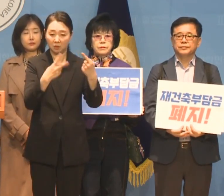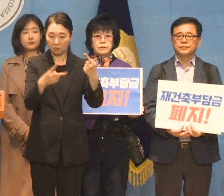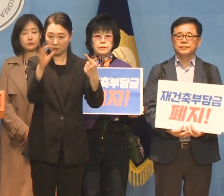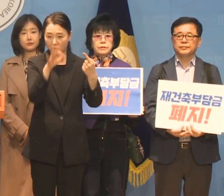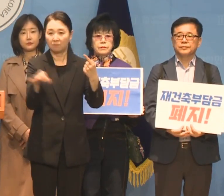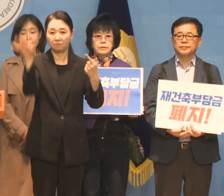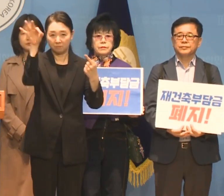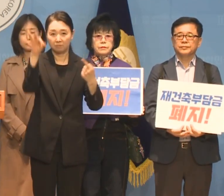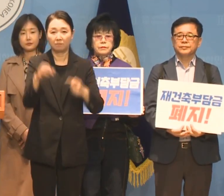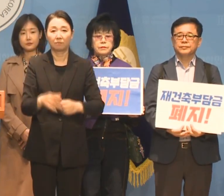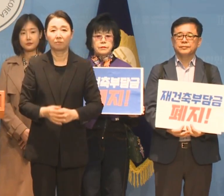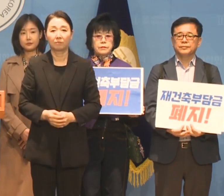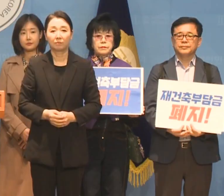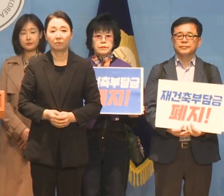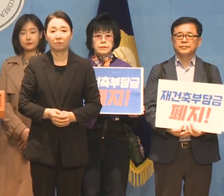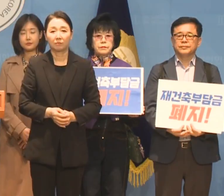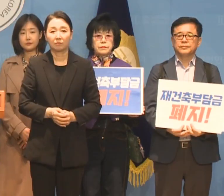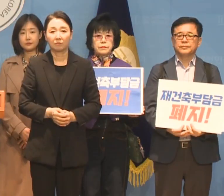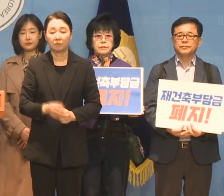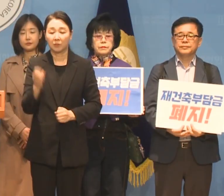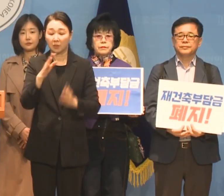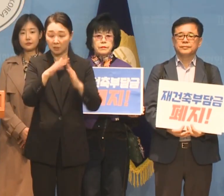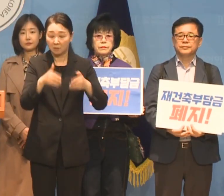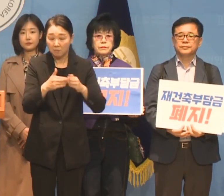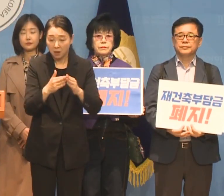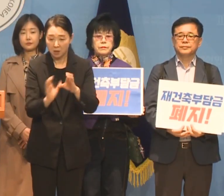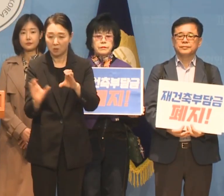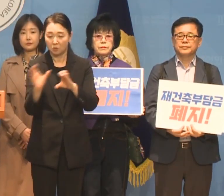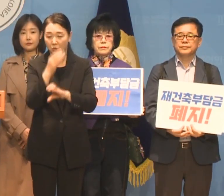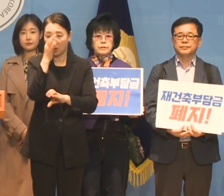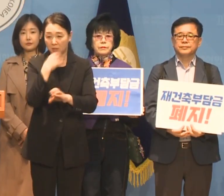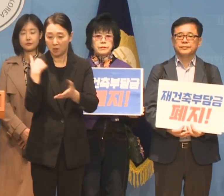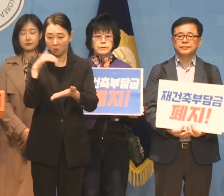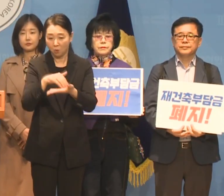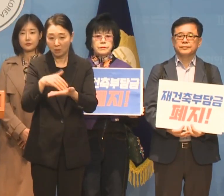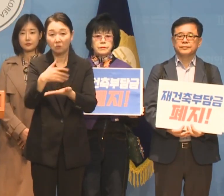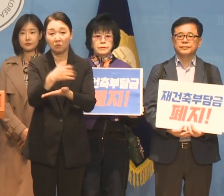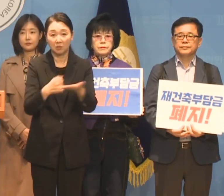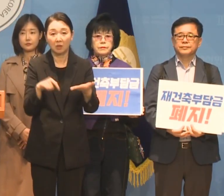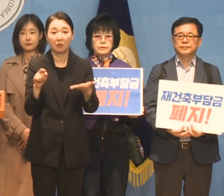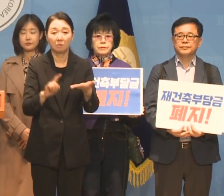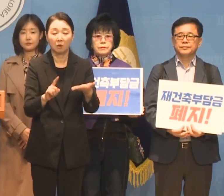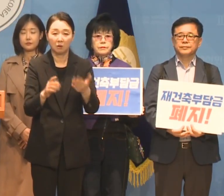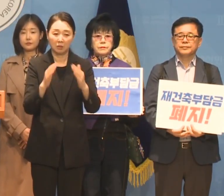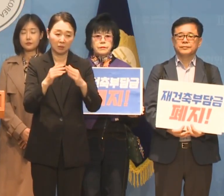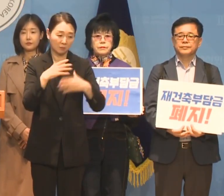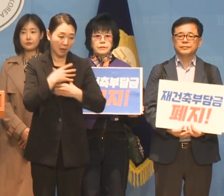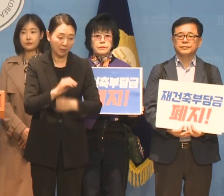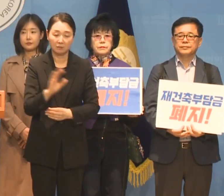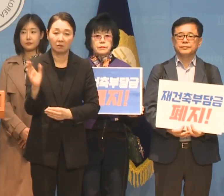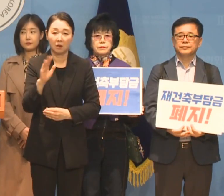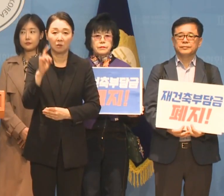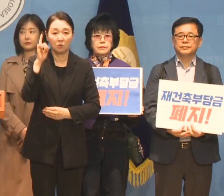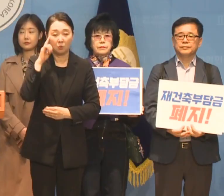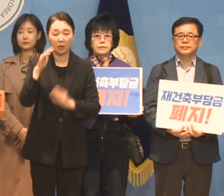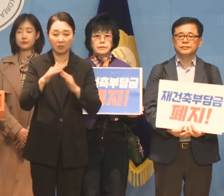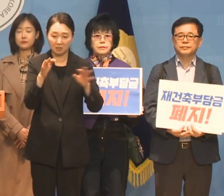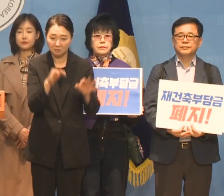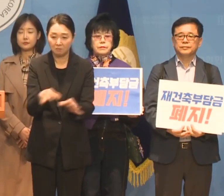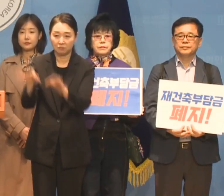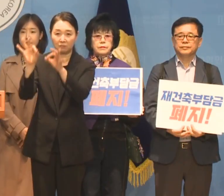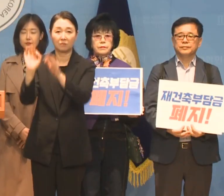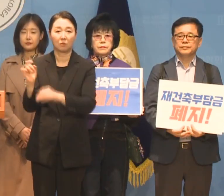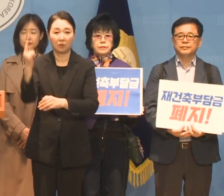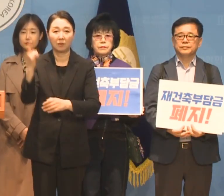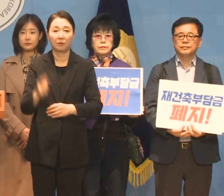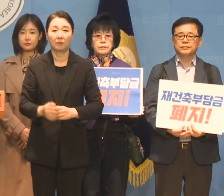52.1%나 상승했습니다. 재건축 초과이익 환수제는 주택가격의 안정은커녕 폭등을 불러일으킨